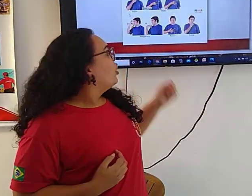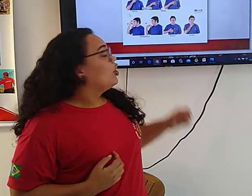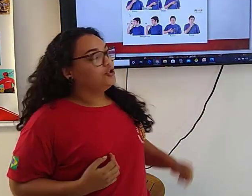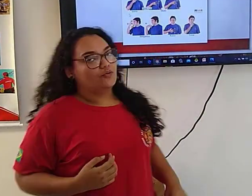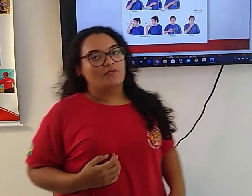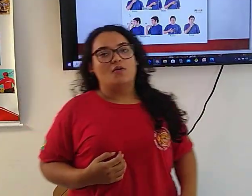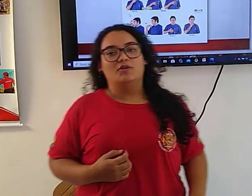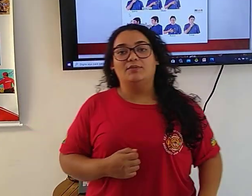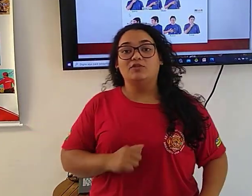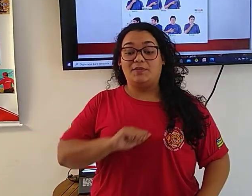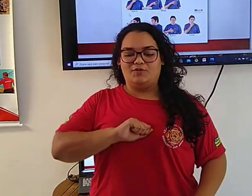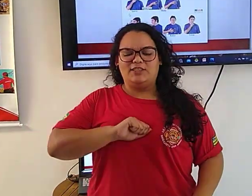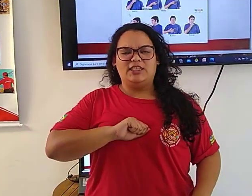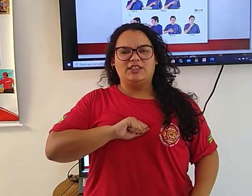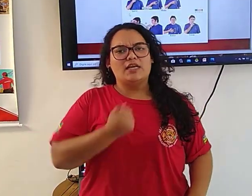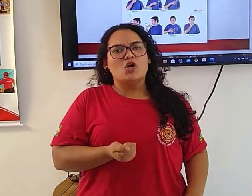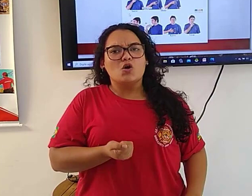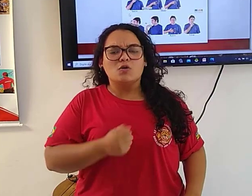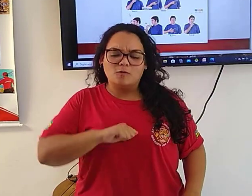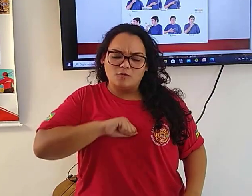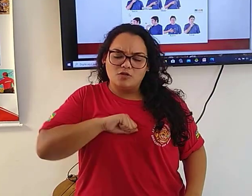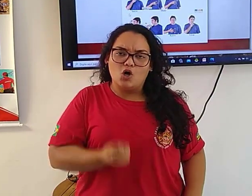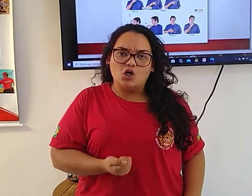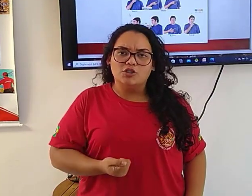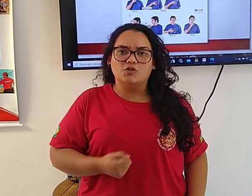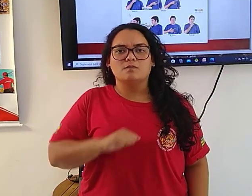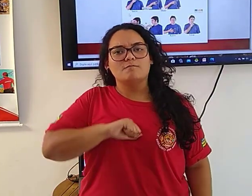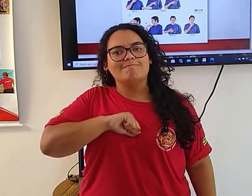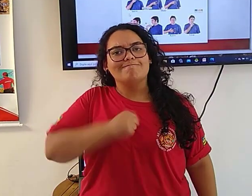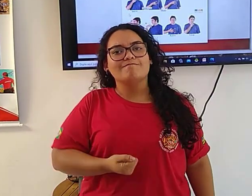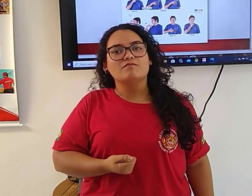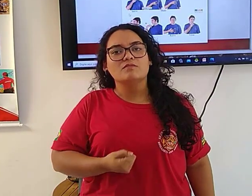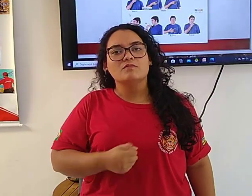Ódio, como eu demonstrei pra vocês, né? Ódio.